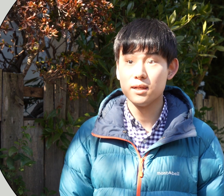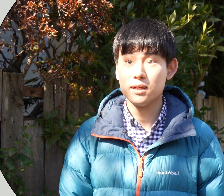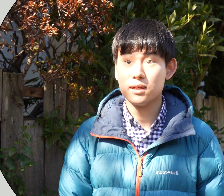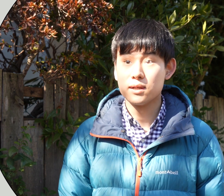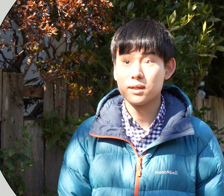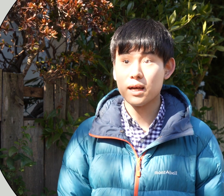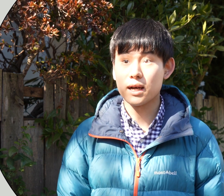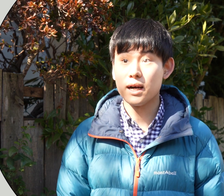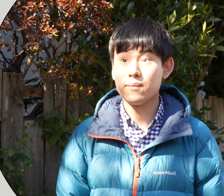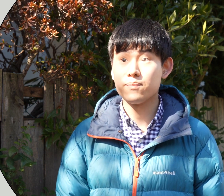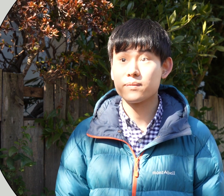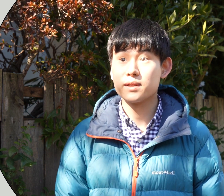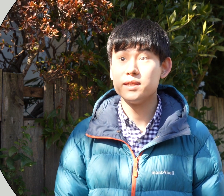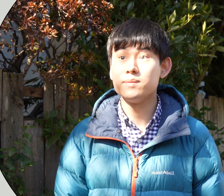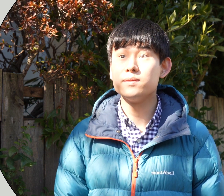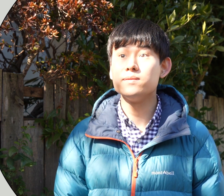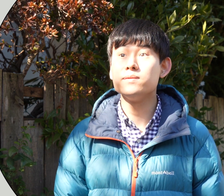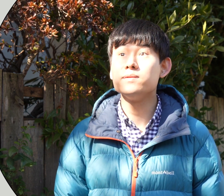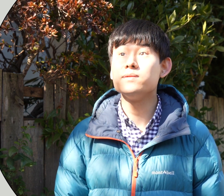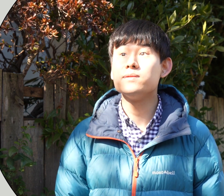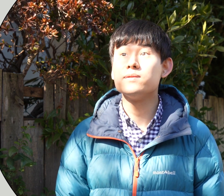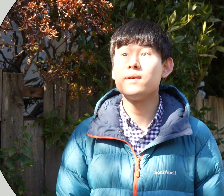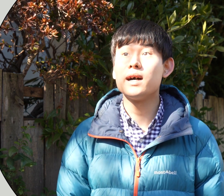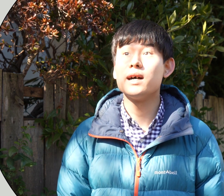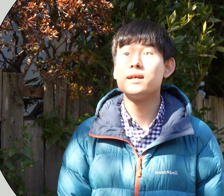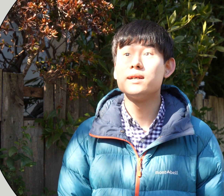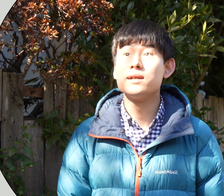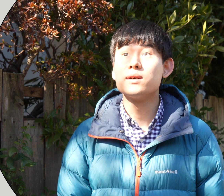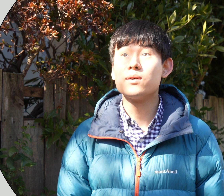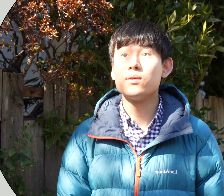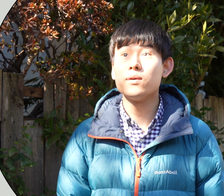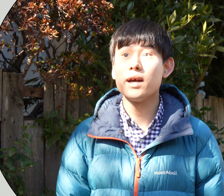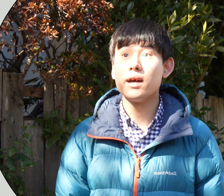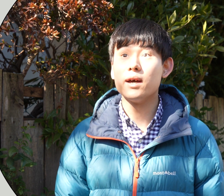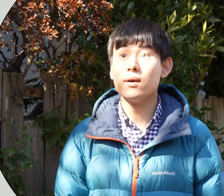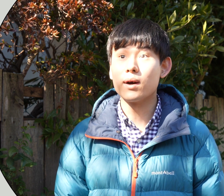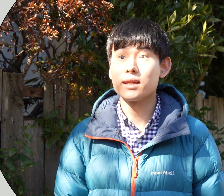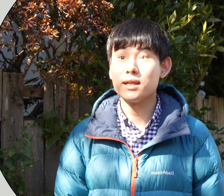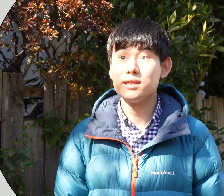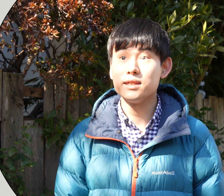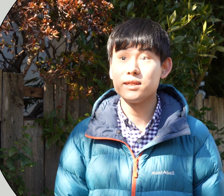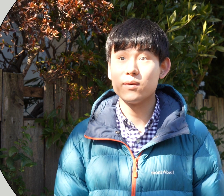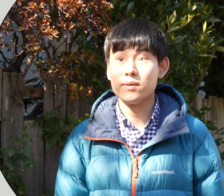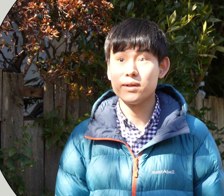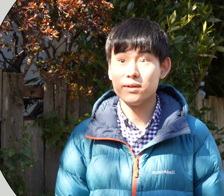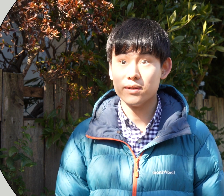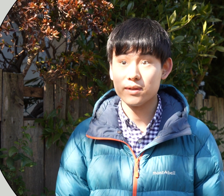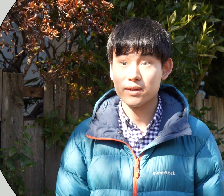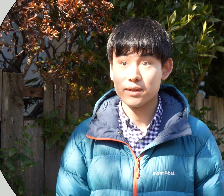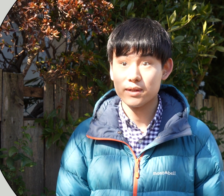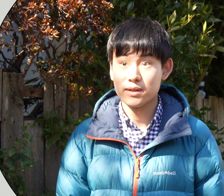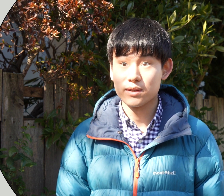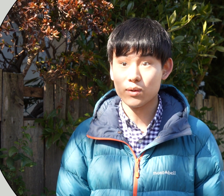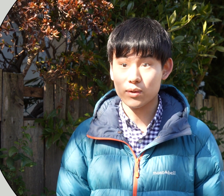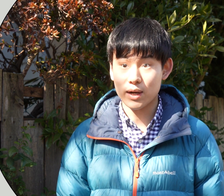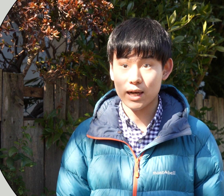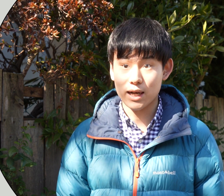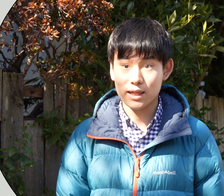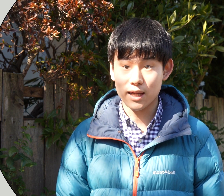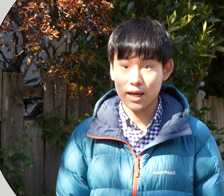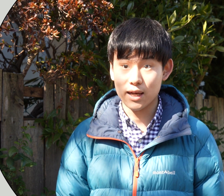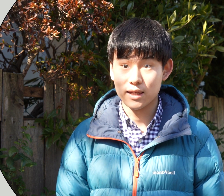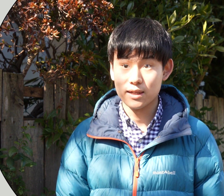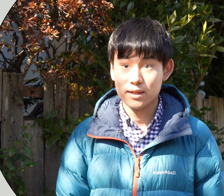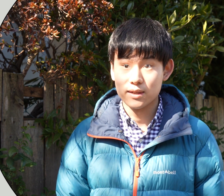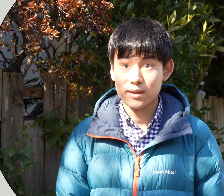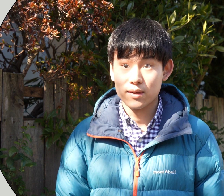てなんか自分は声を形にして覚えることが